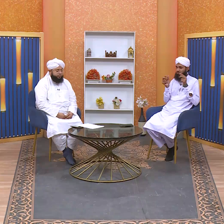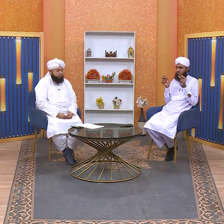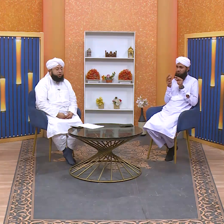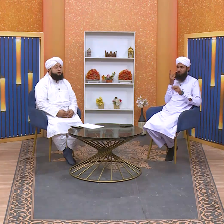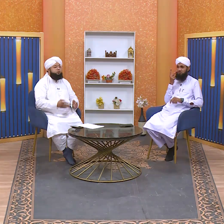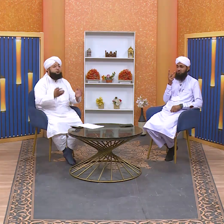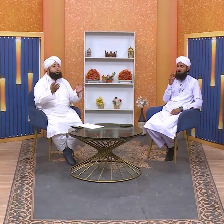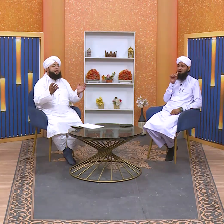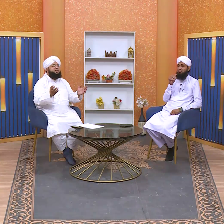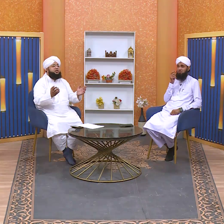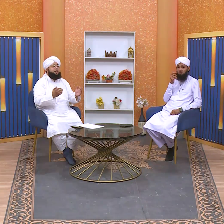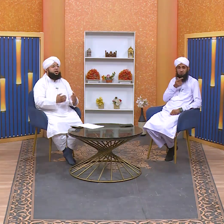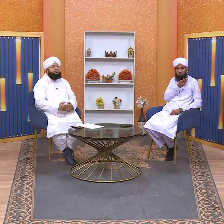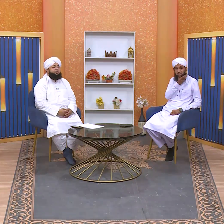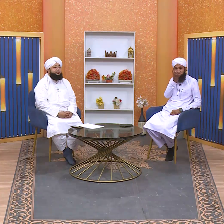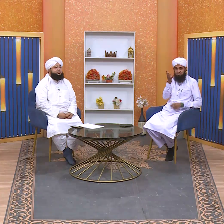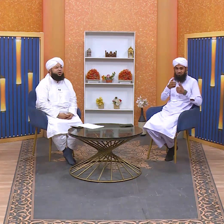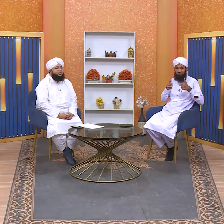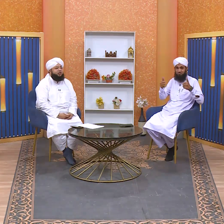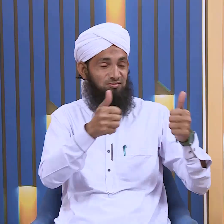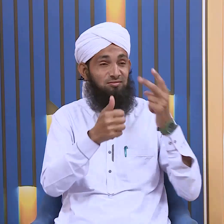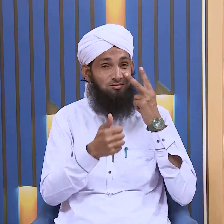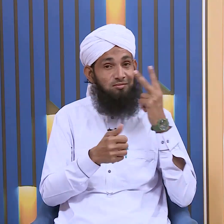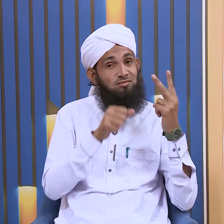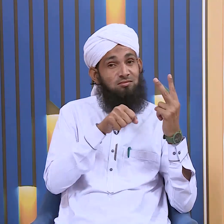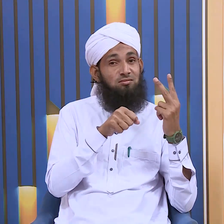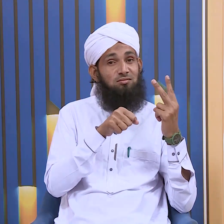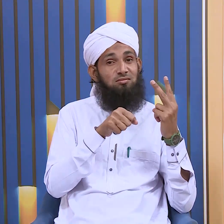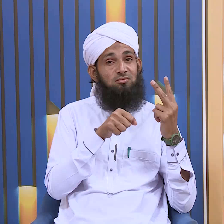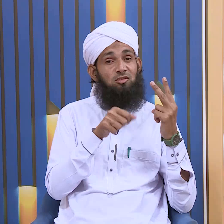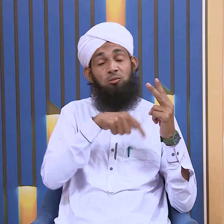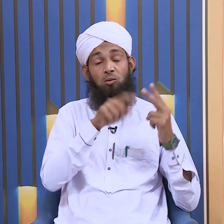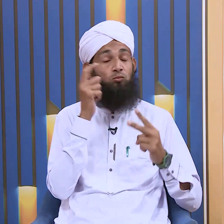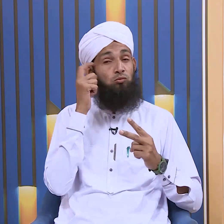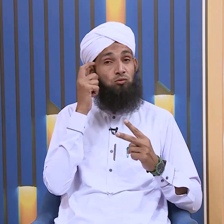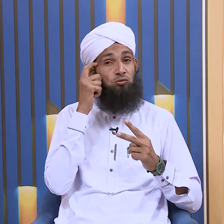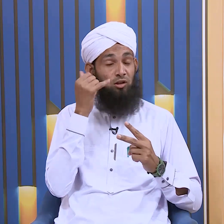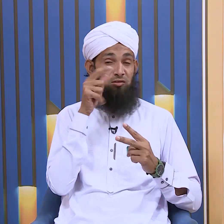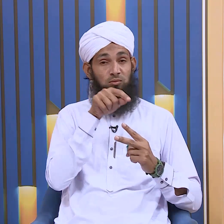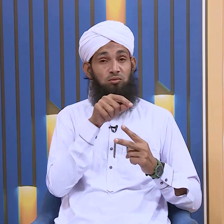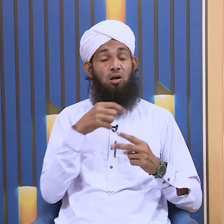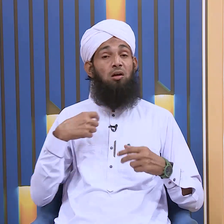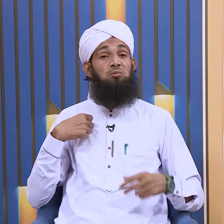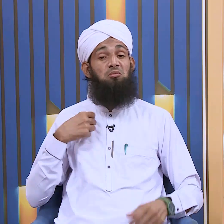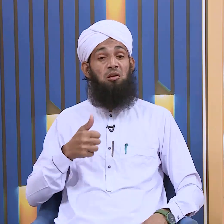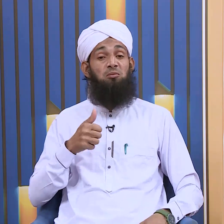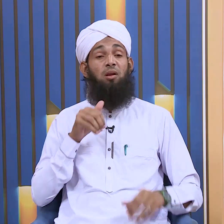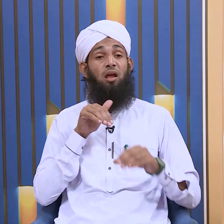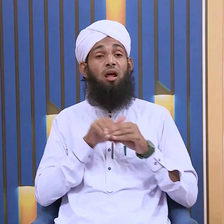تو یہاں جو موجود حاضرین ہیں آپ سب نے بھی سنا۔ اب ہم جاننا چاہتے ہوں گے آپ لوگ کہ حب جاہ کیا ہے، ہم اس سے کیسے